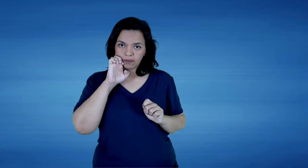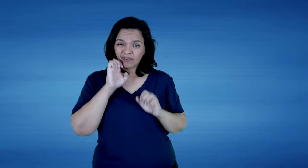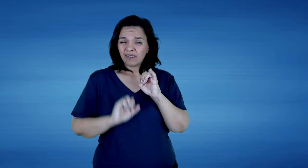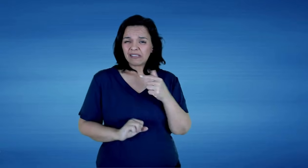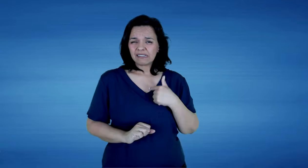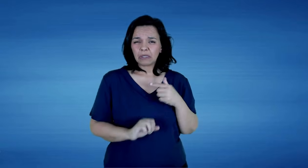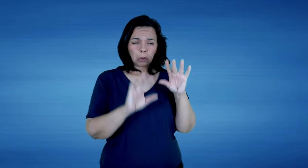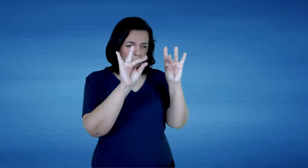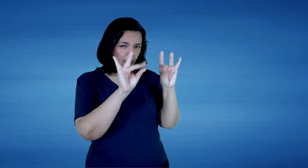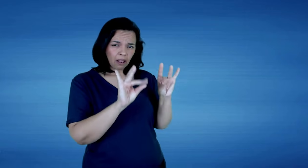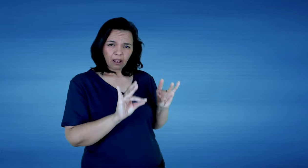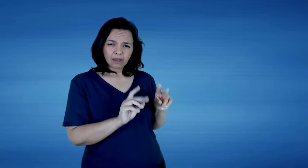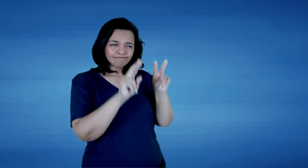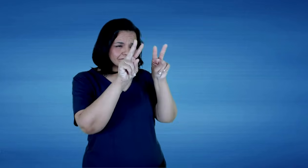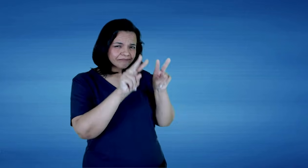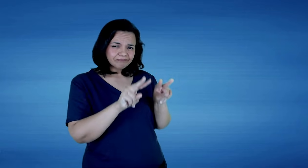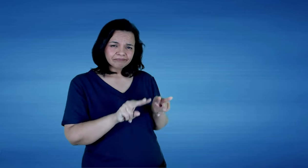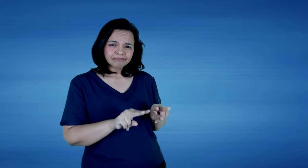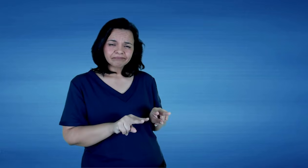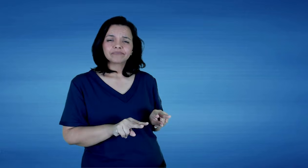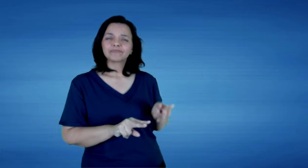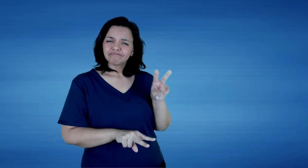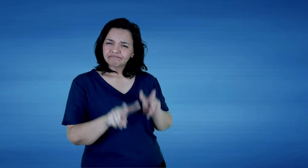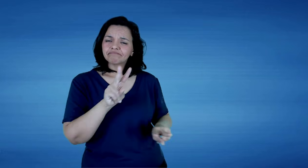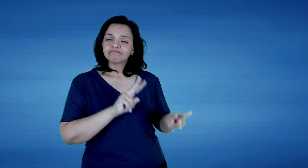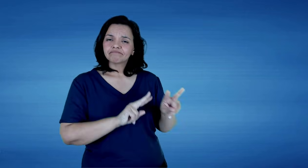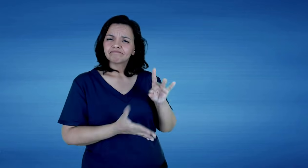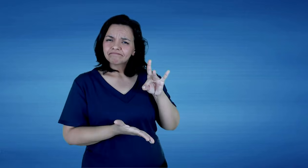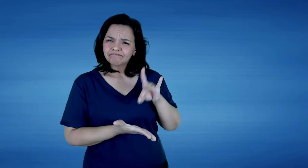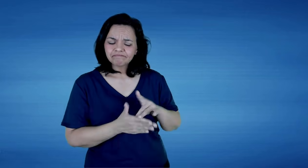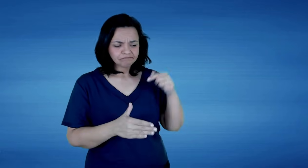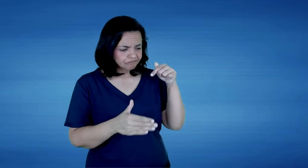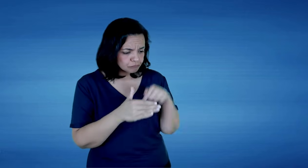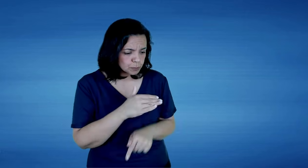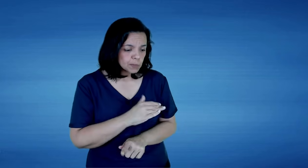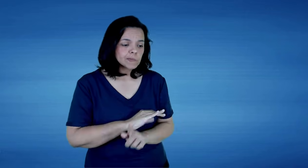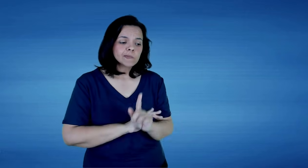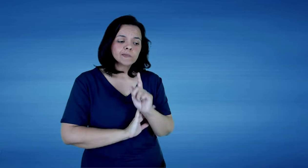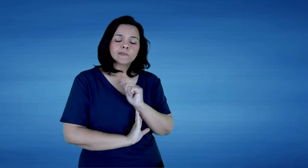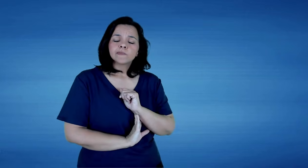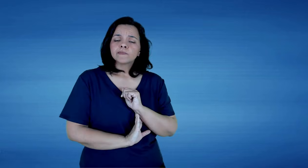Então, na história de Adão e Eva, né, analisando,